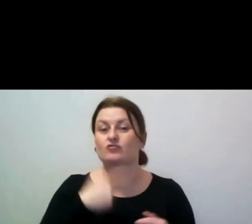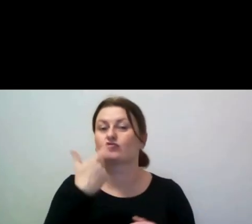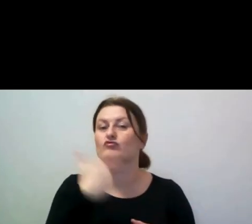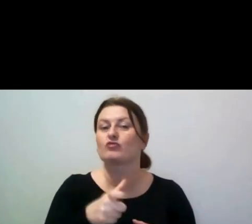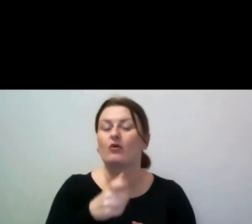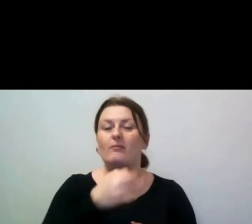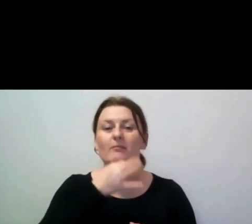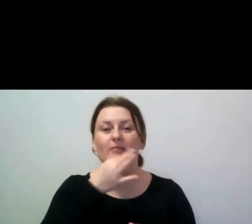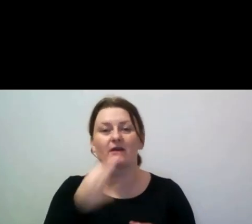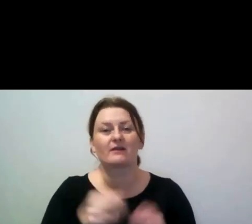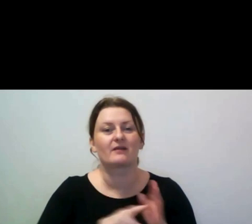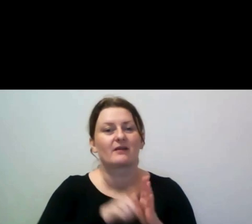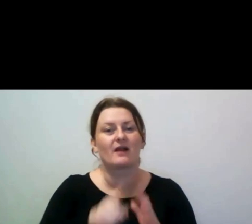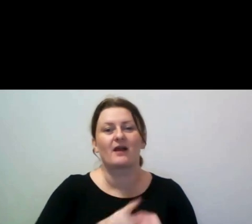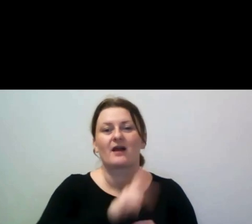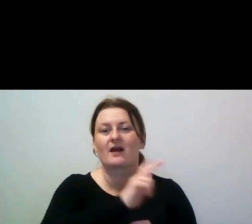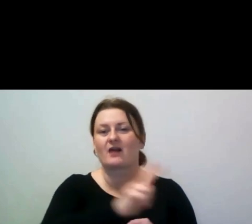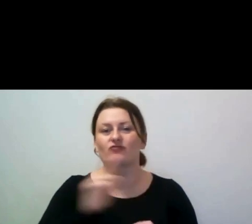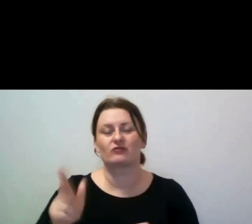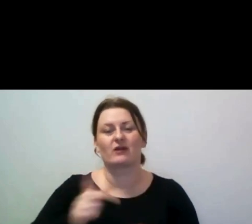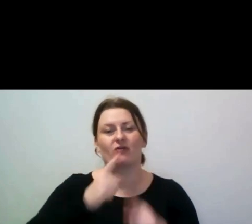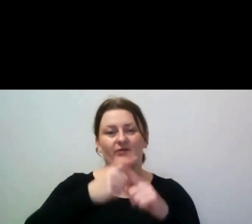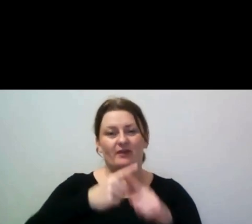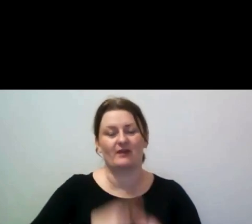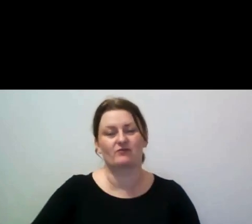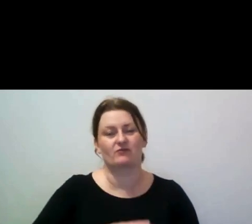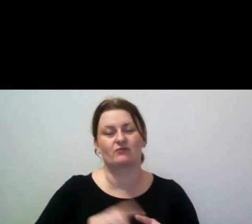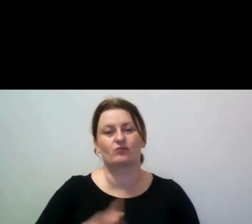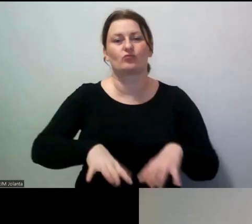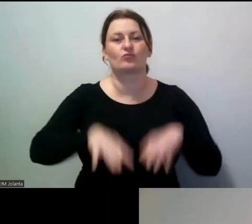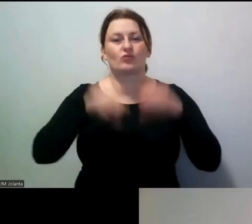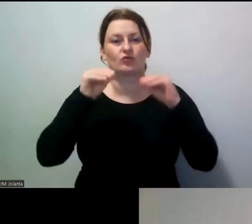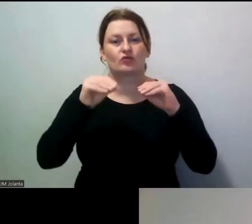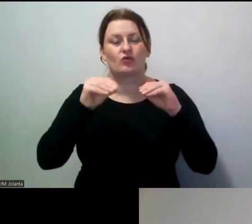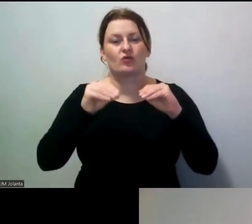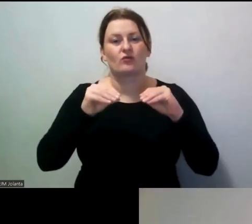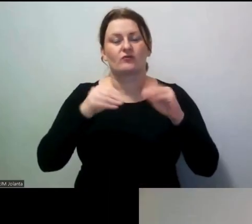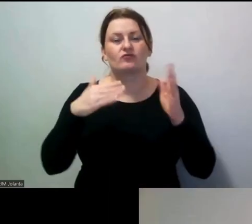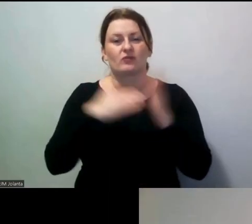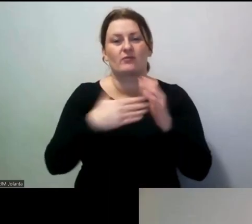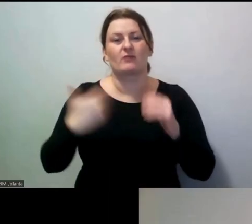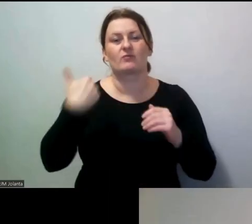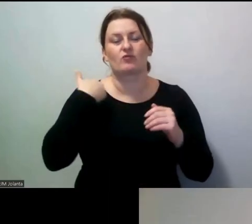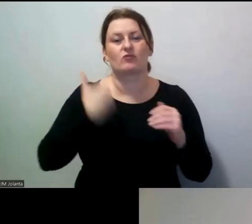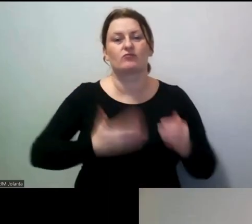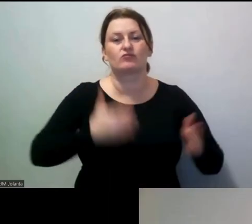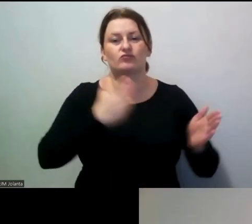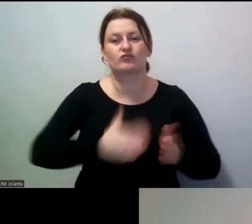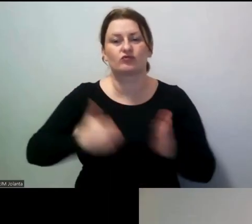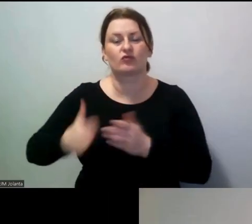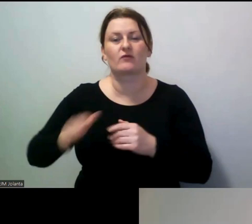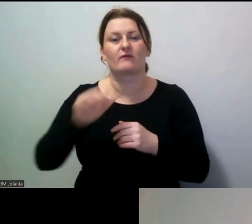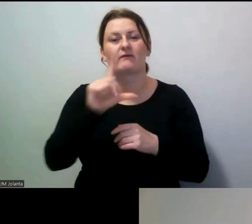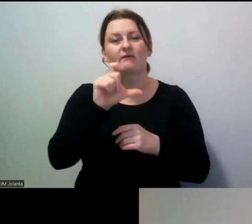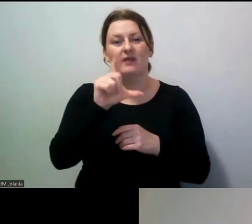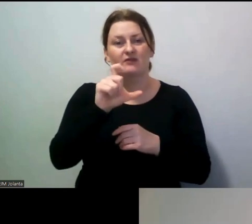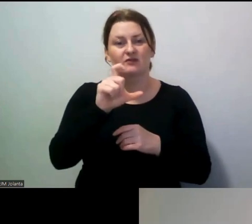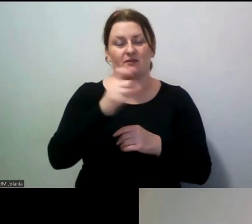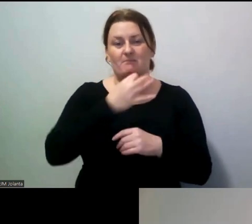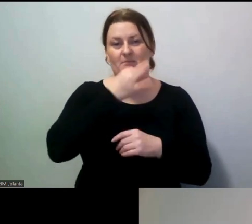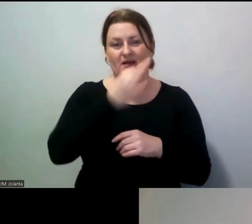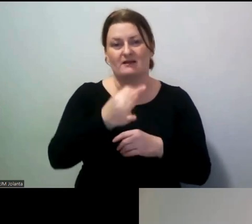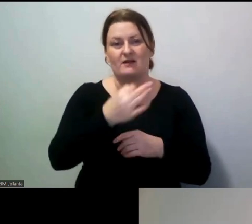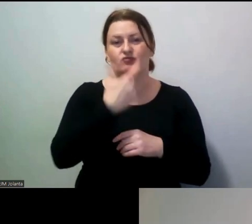pytań dla każdego testu, czyli w sumie docelowo na początku trzeba było przygotować 200 zestawów pytań,